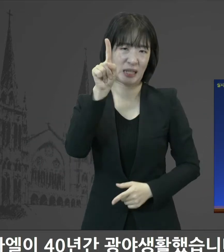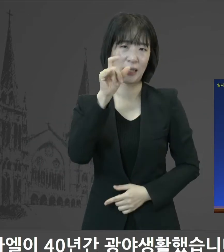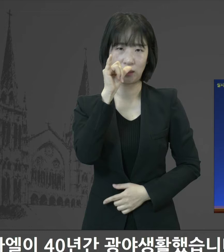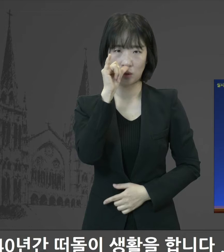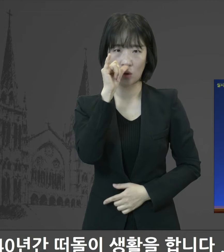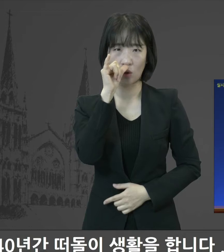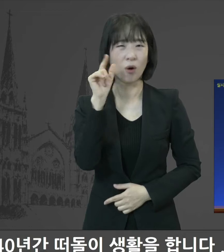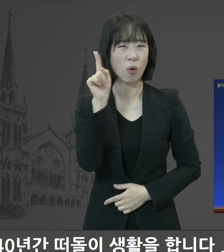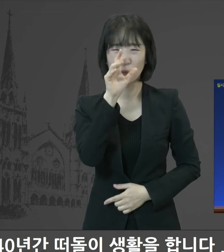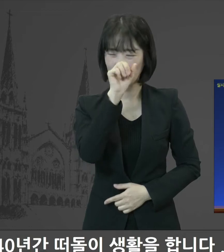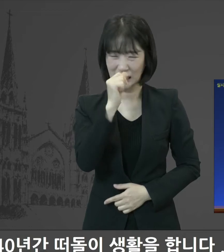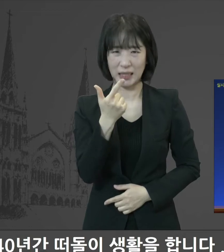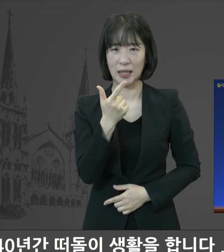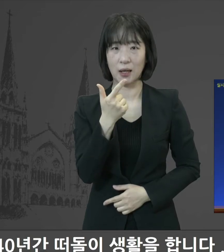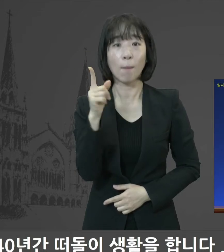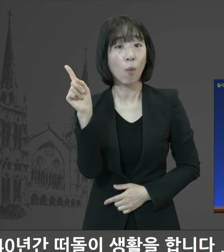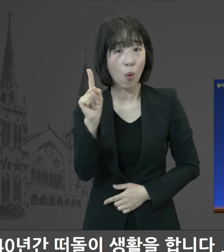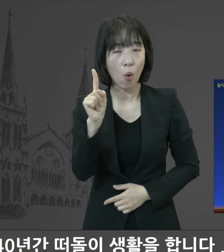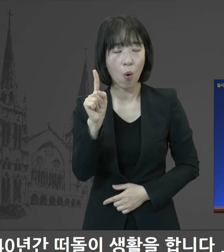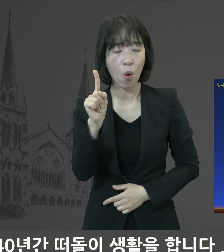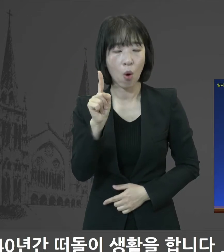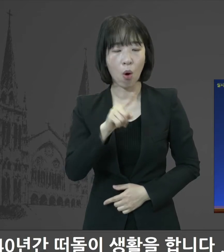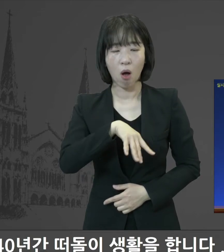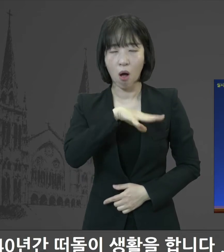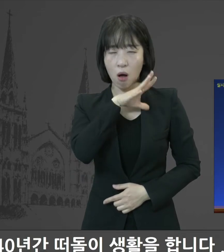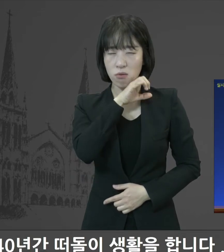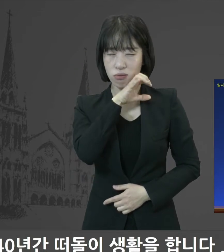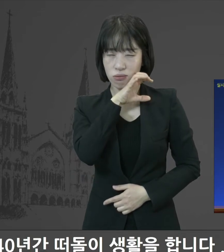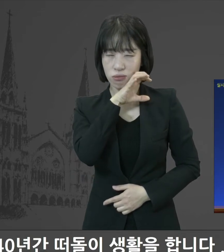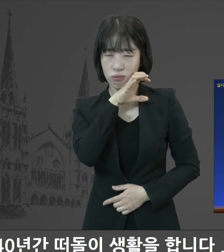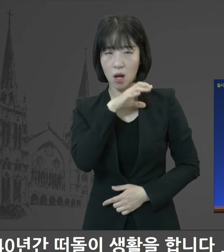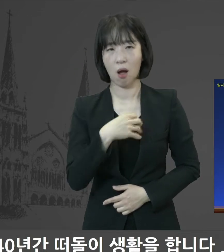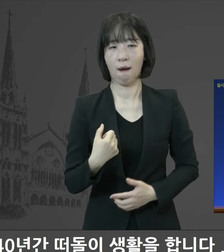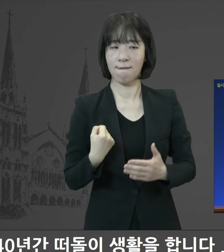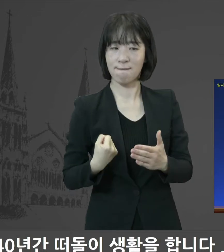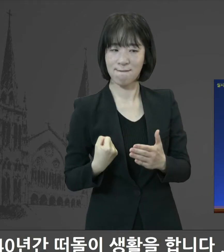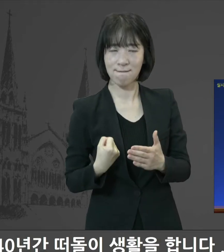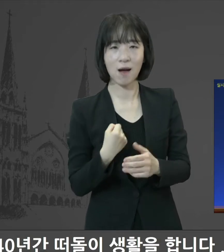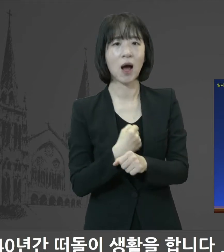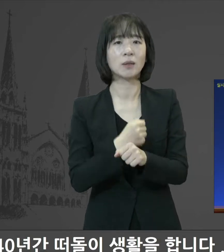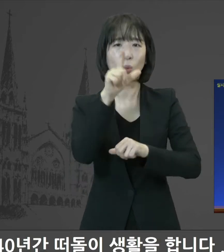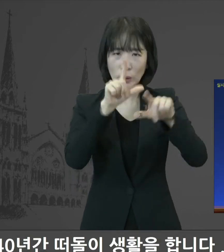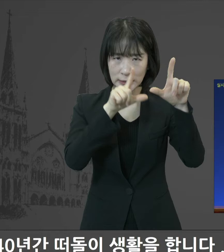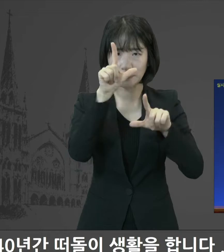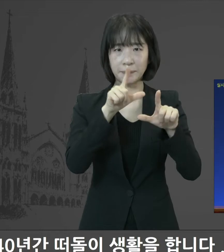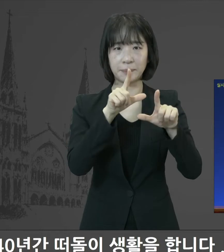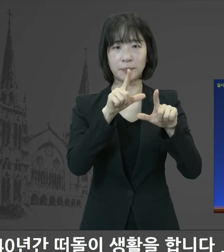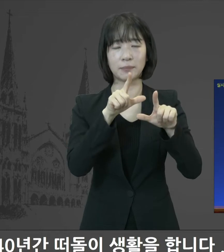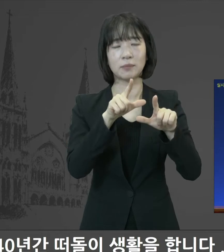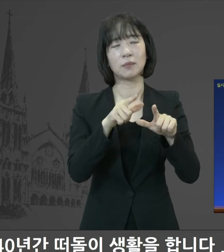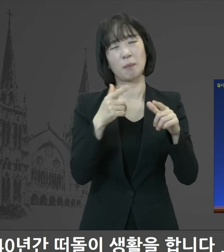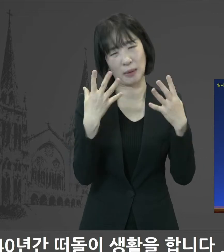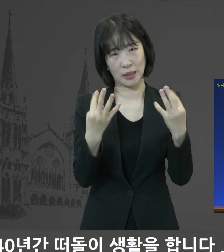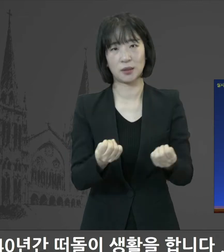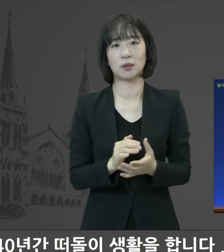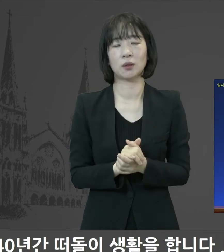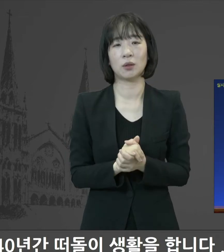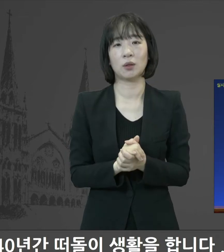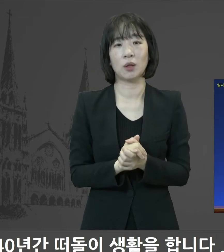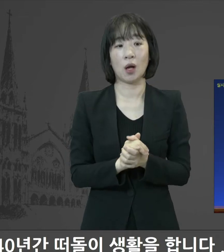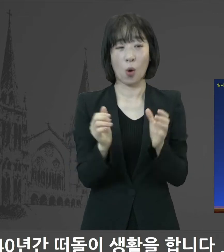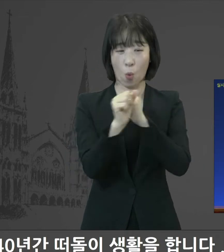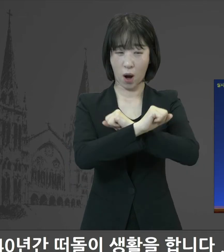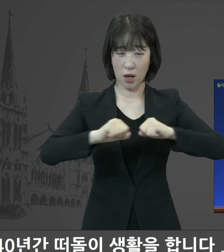겁니다. 불평과 원망입니다. 그래서 광야 생활과 불평과 원망은